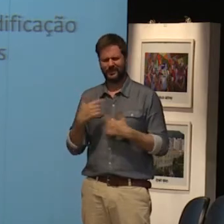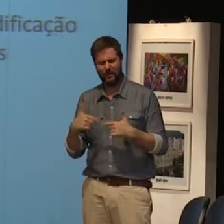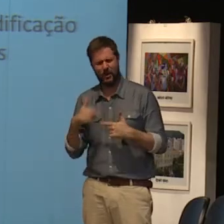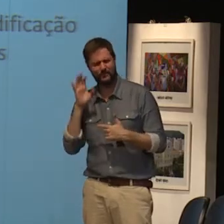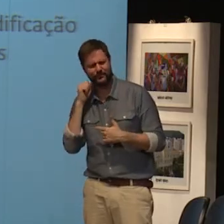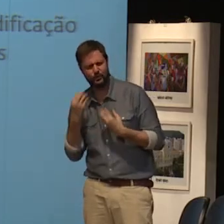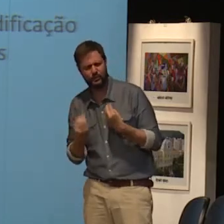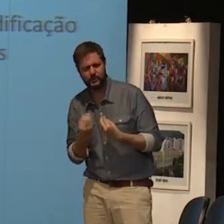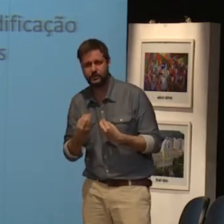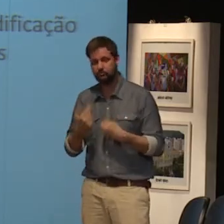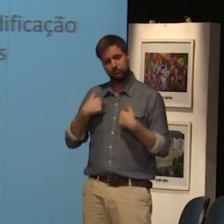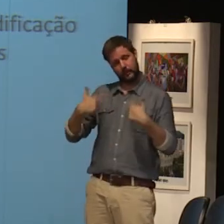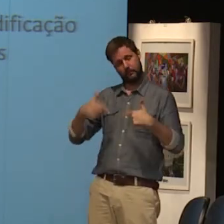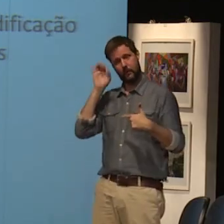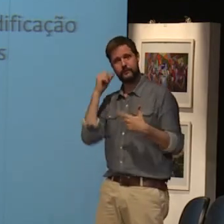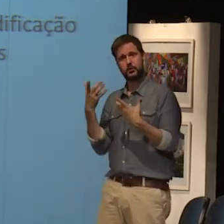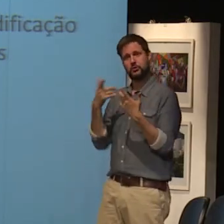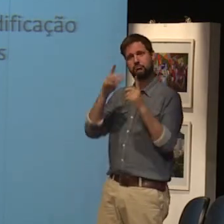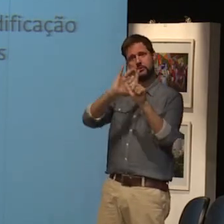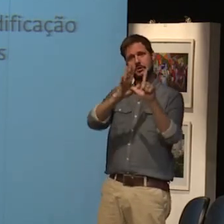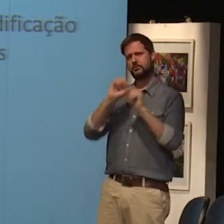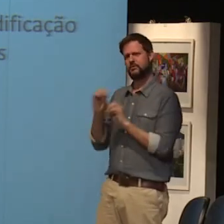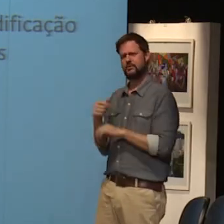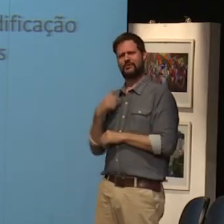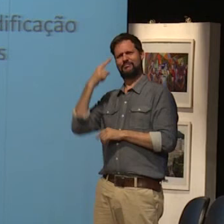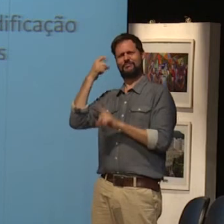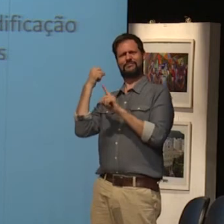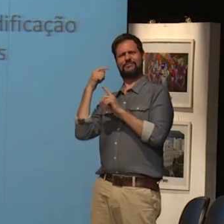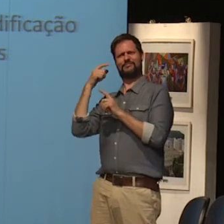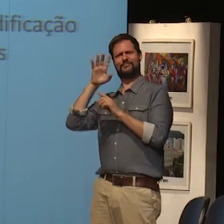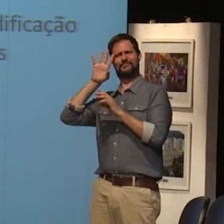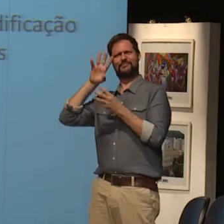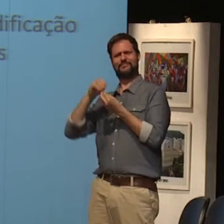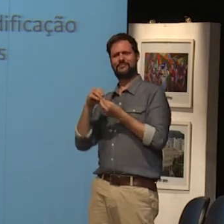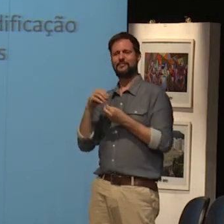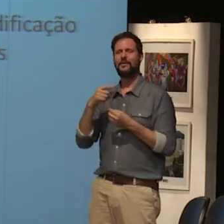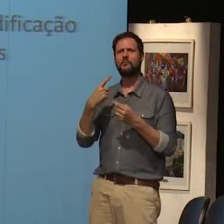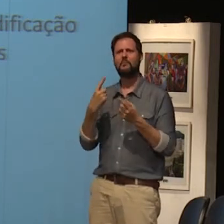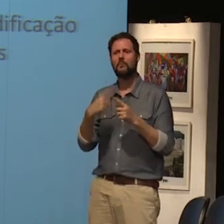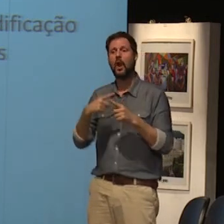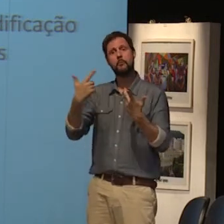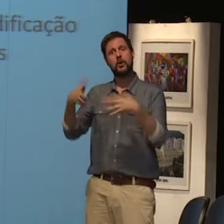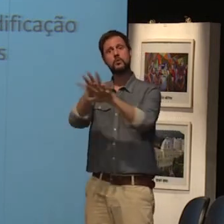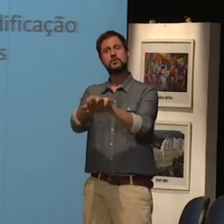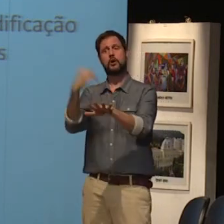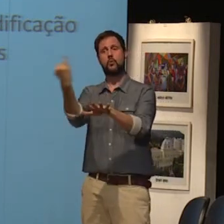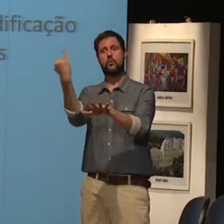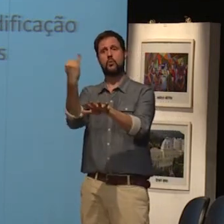assim? Trabalhar com ouvintes? Eu quero trabalhar Letras Libras com ouvintes. Então, mas por quê?